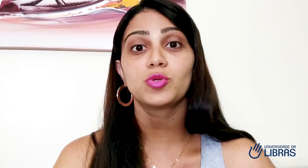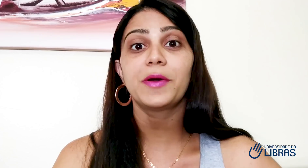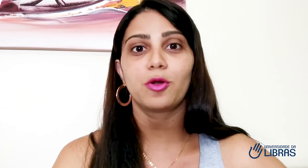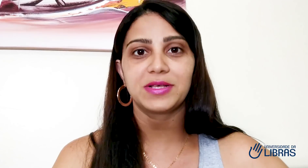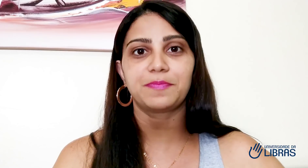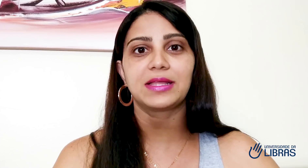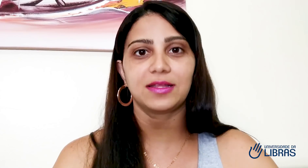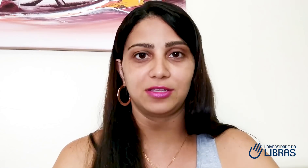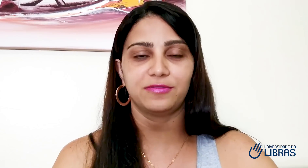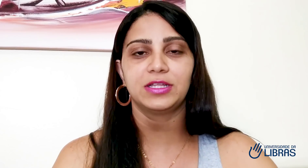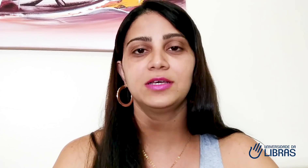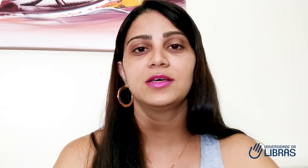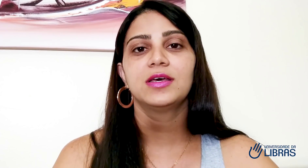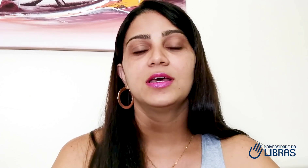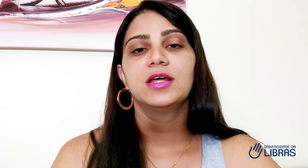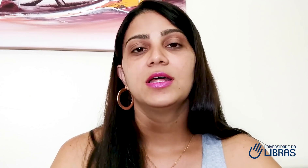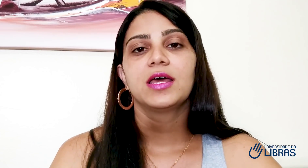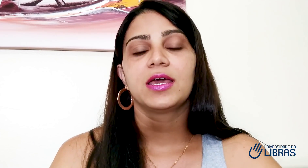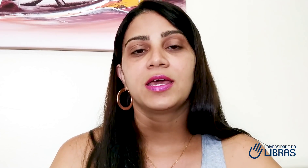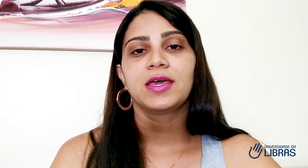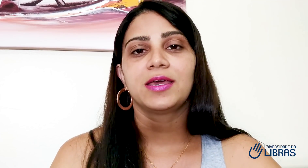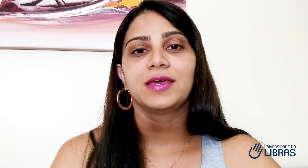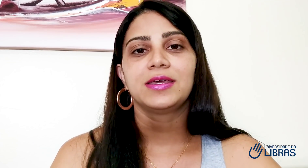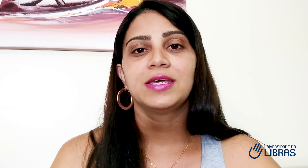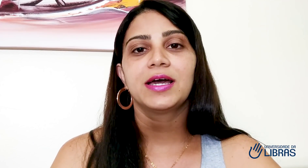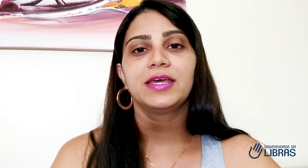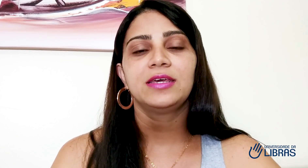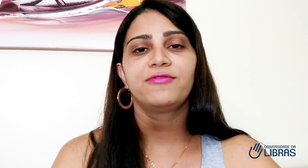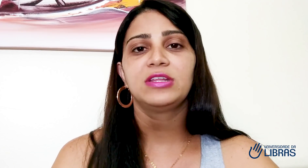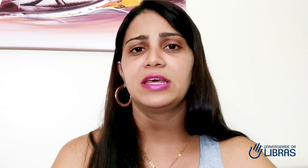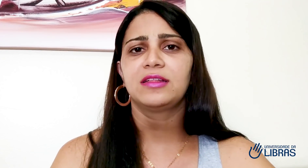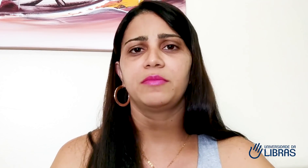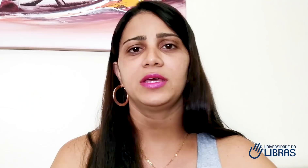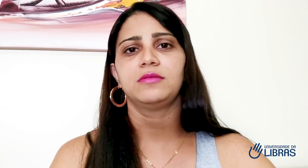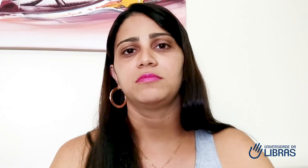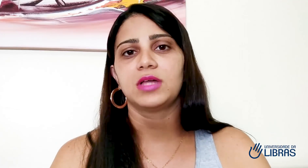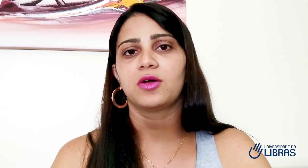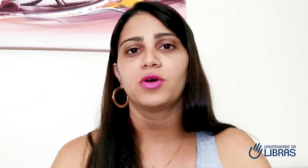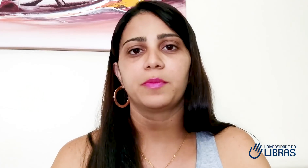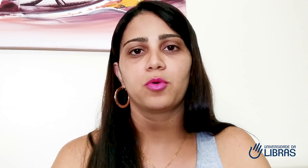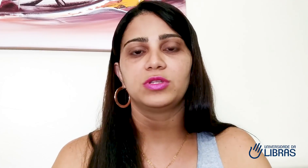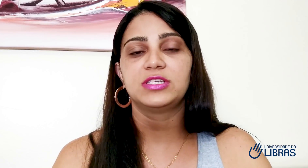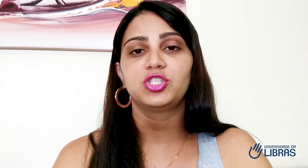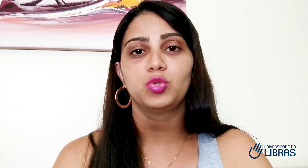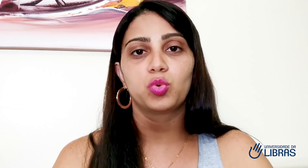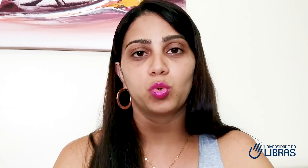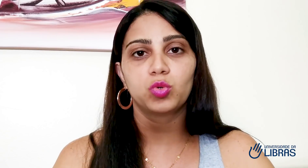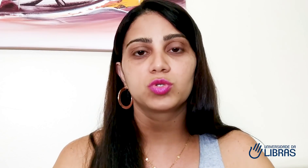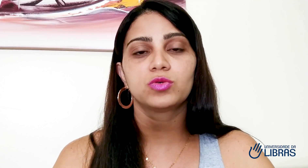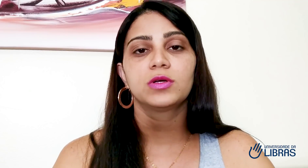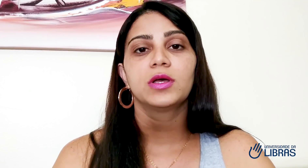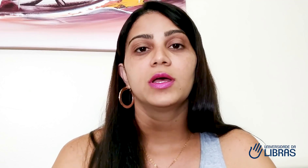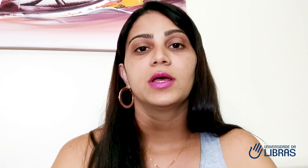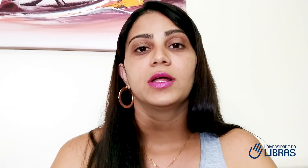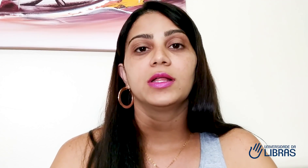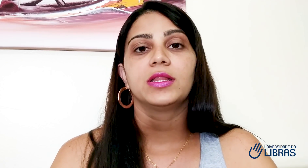superou minha expectativa, né? E aí findei também, agora há pouco, desisti do curso,